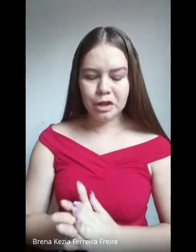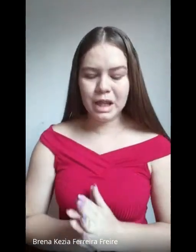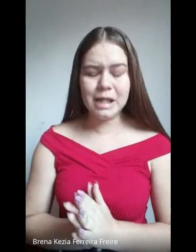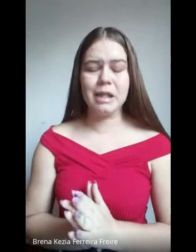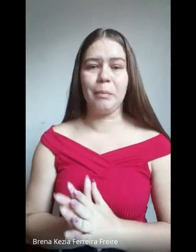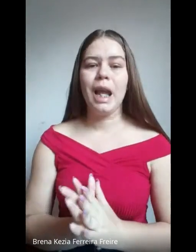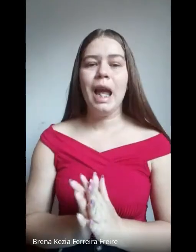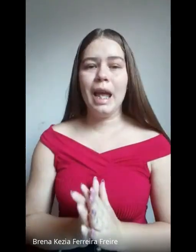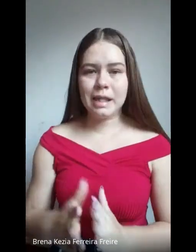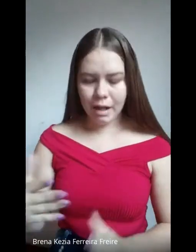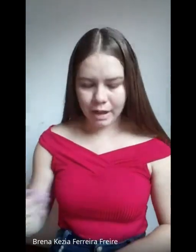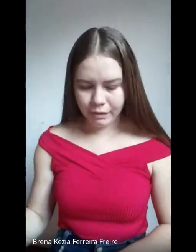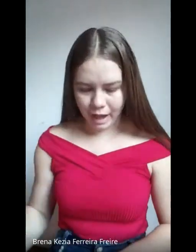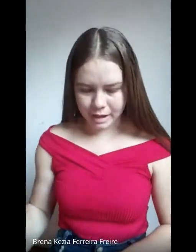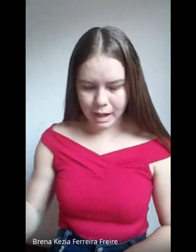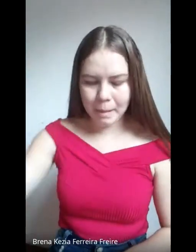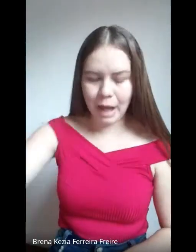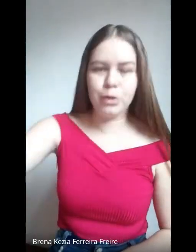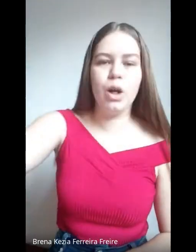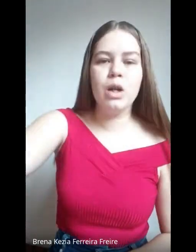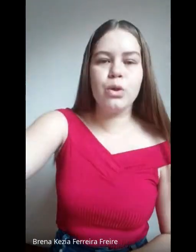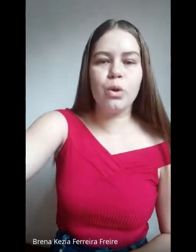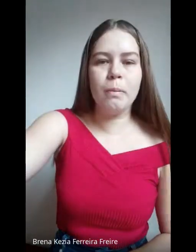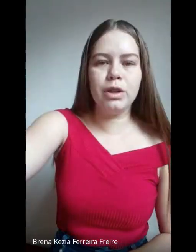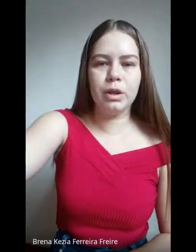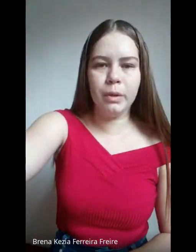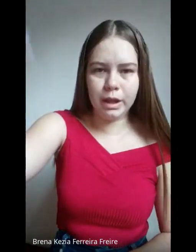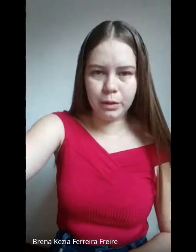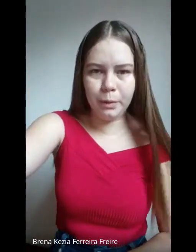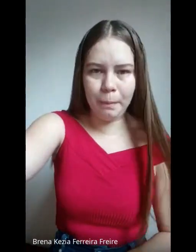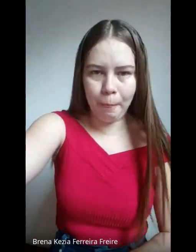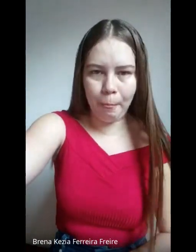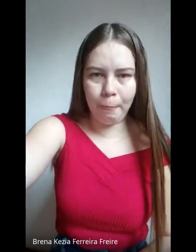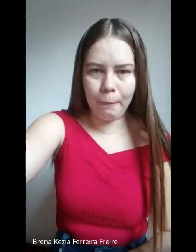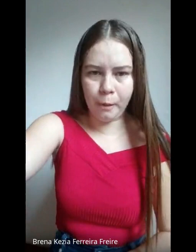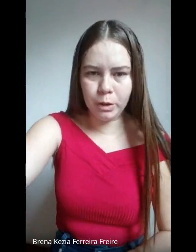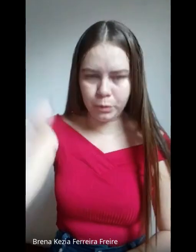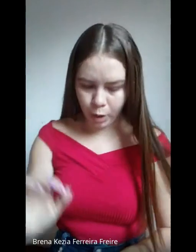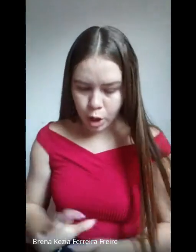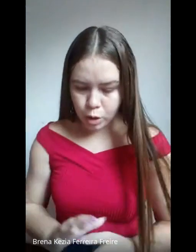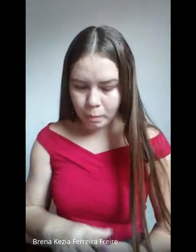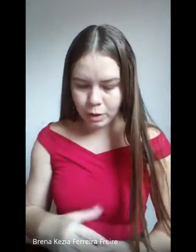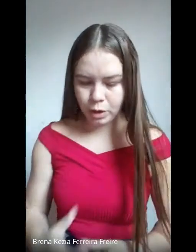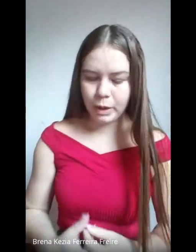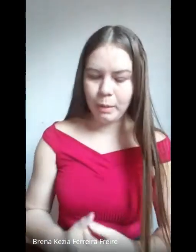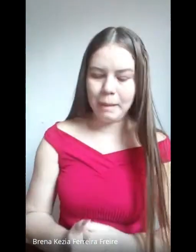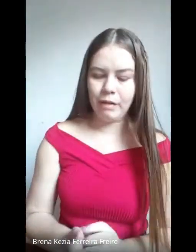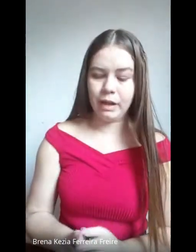assim: reescreva as frases abaixo, substituindo. Só um minuto. Substituindo a palavra